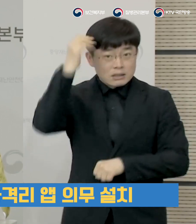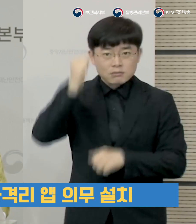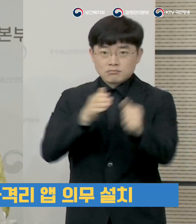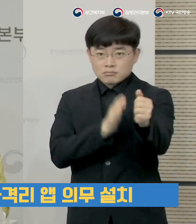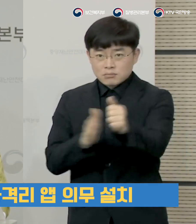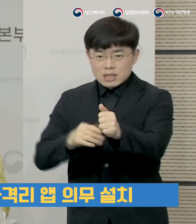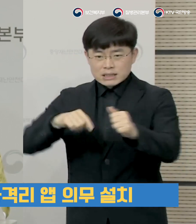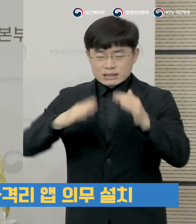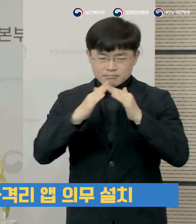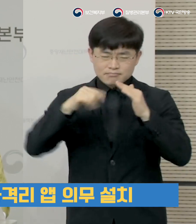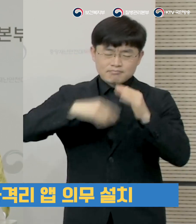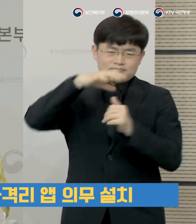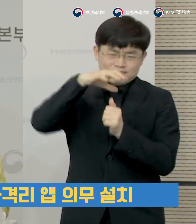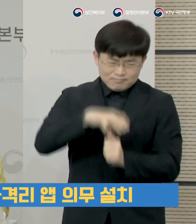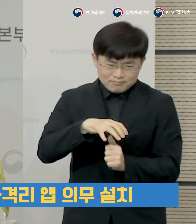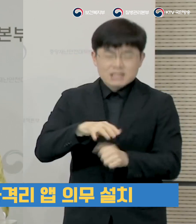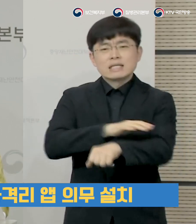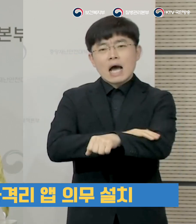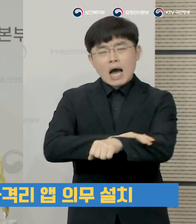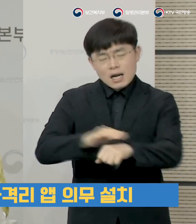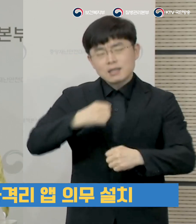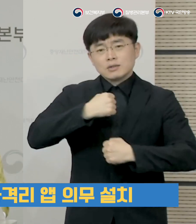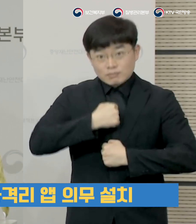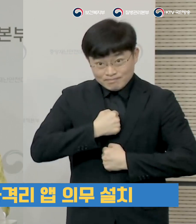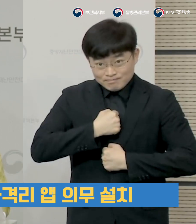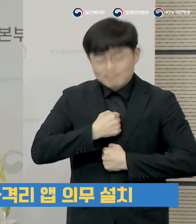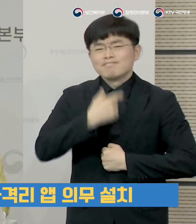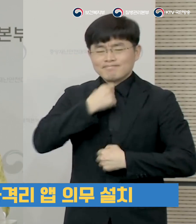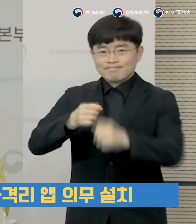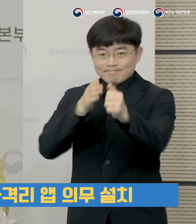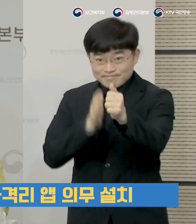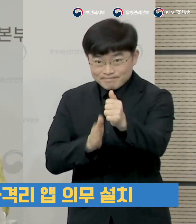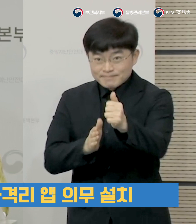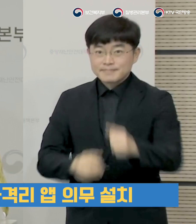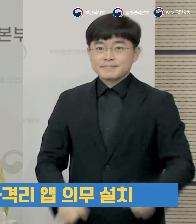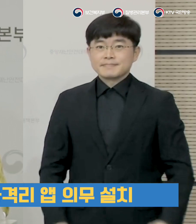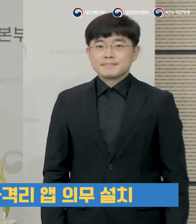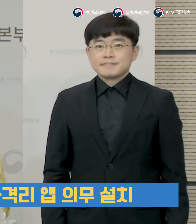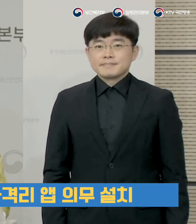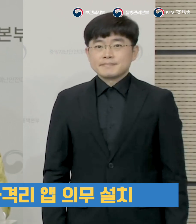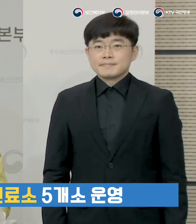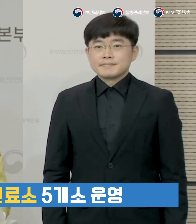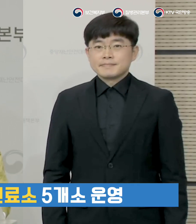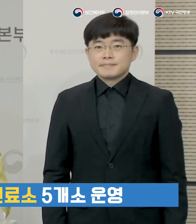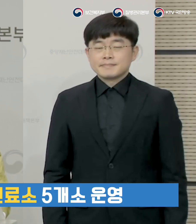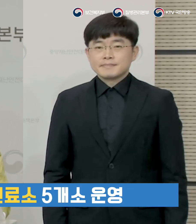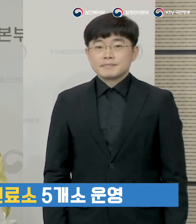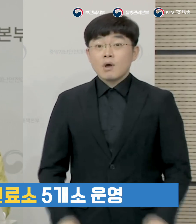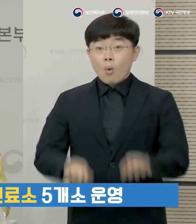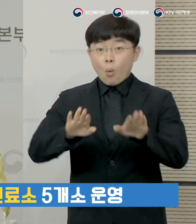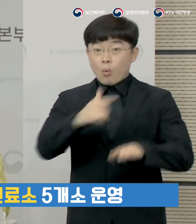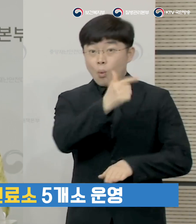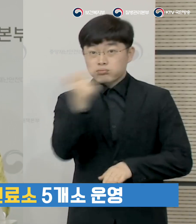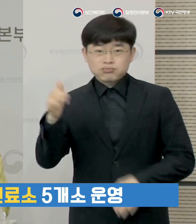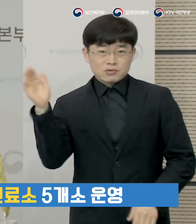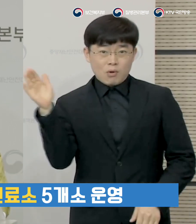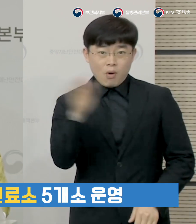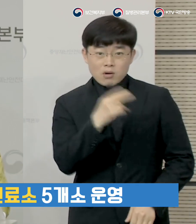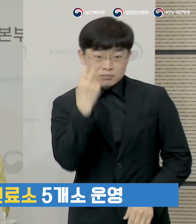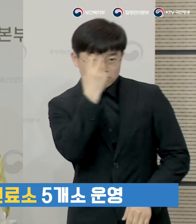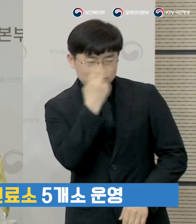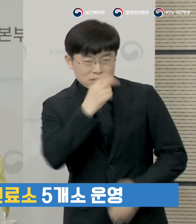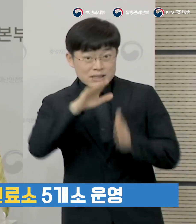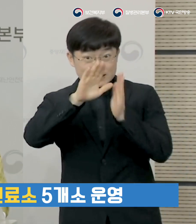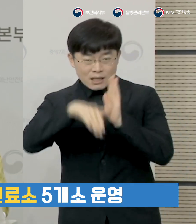자가격리 수칙을 철저히 준수해 줄 것을 거듭 당부드립니다. 오늘 오후부터는 검역